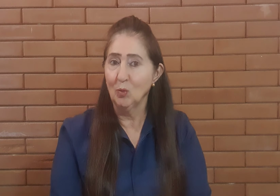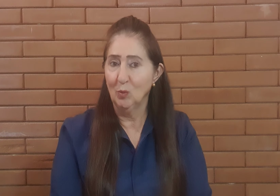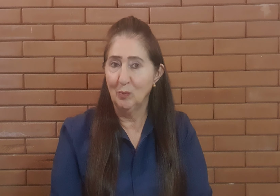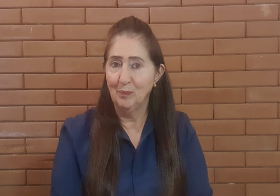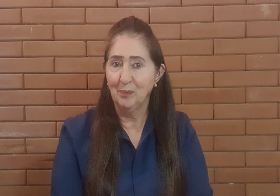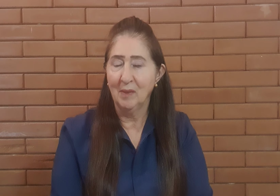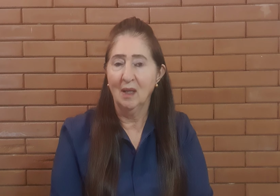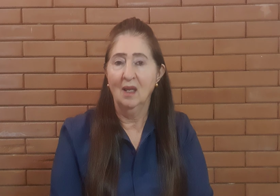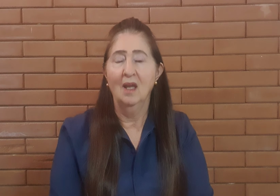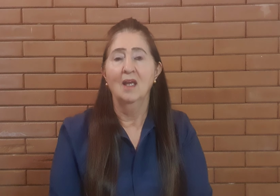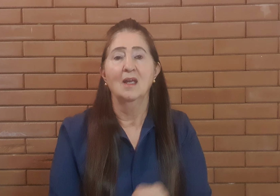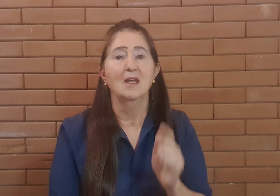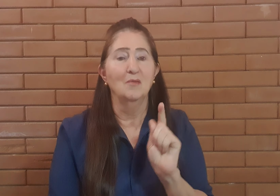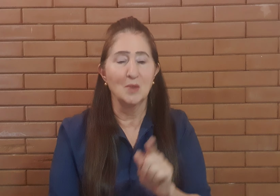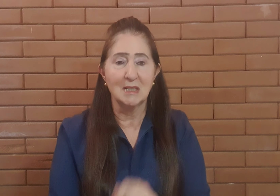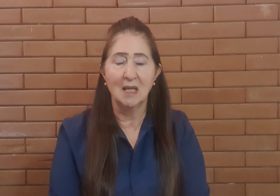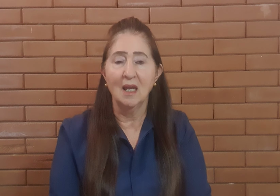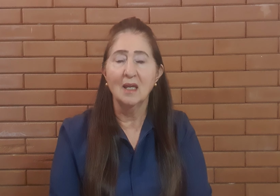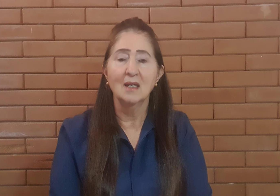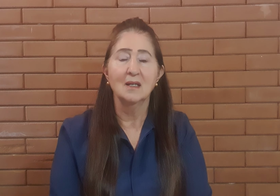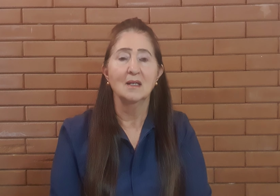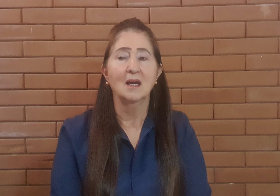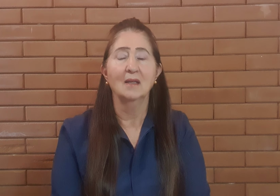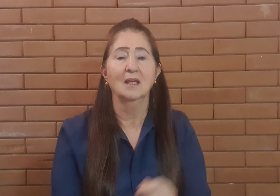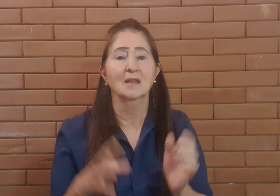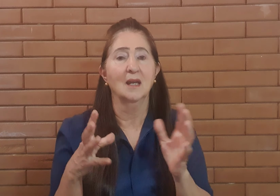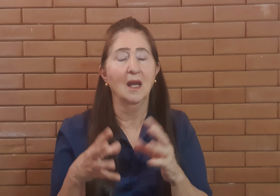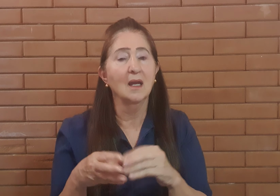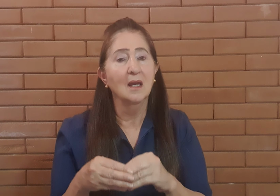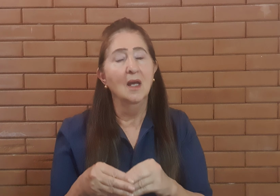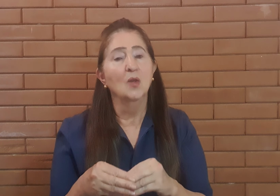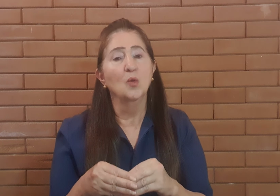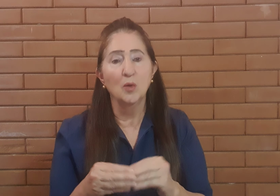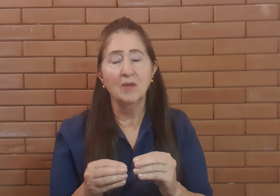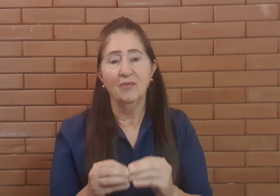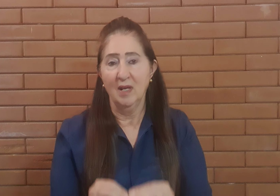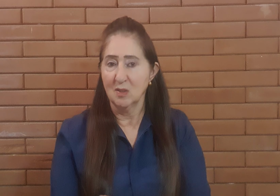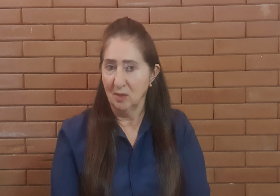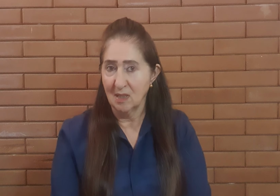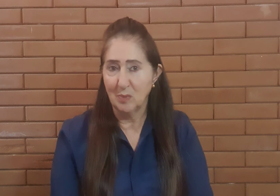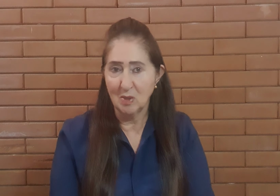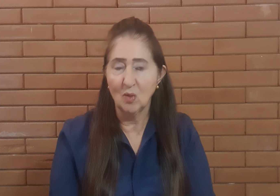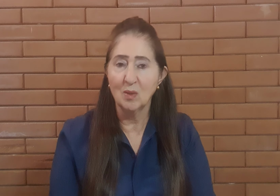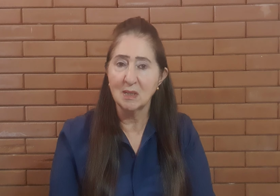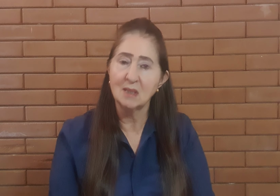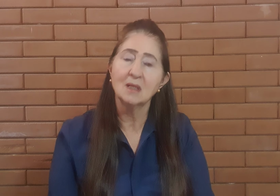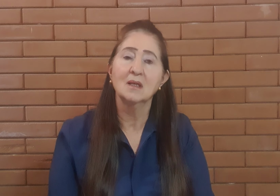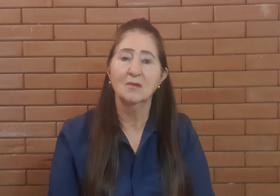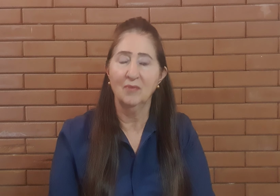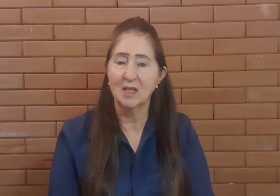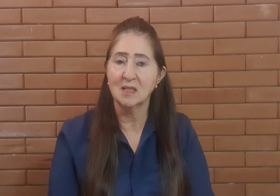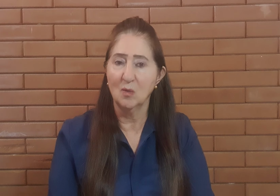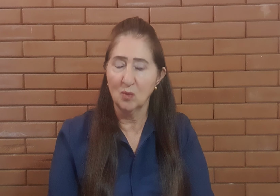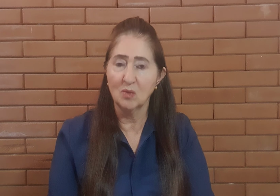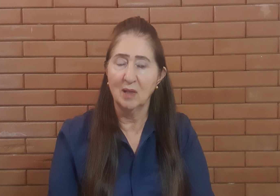estudo e você adentrar no universo das pessoas que fazem uso da língua